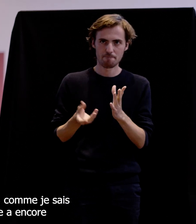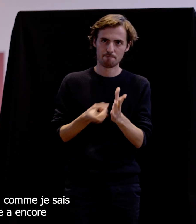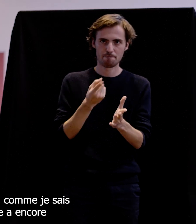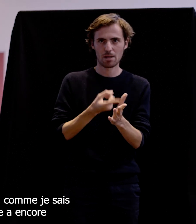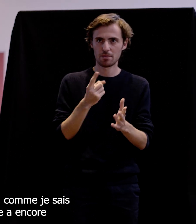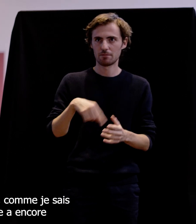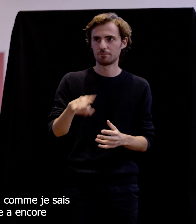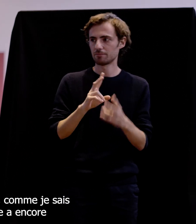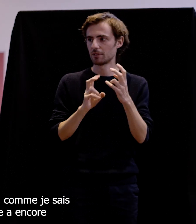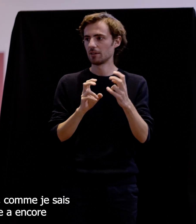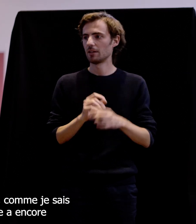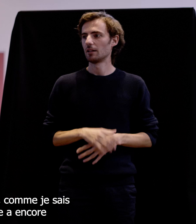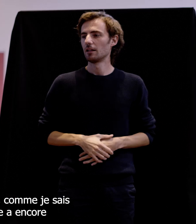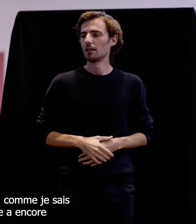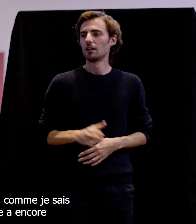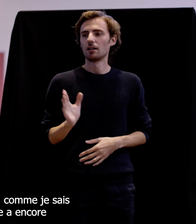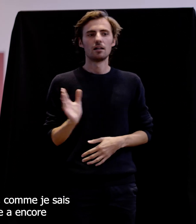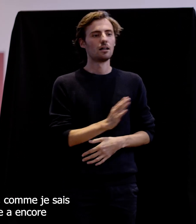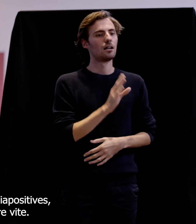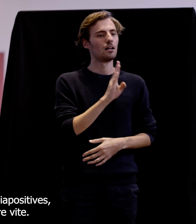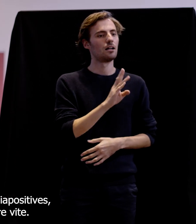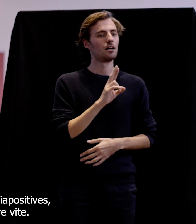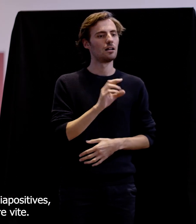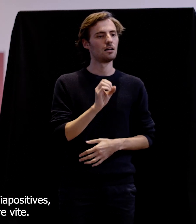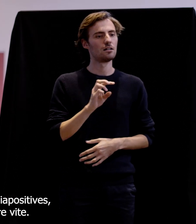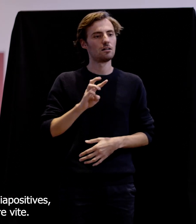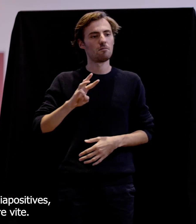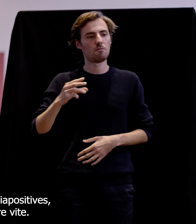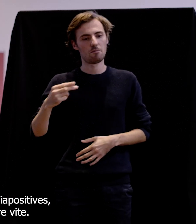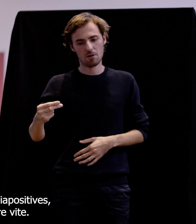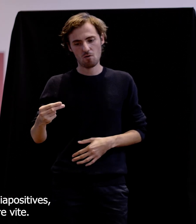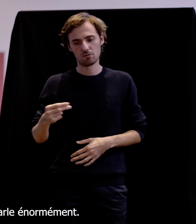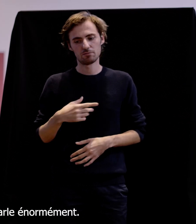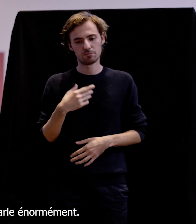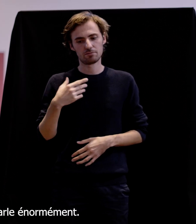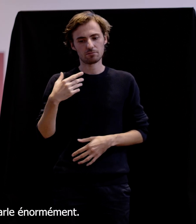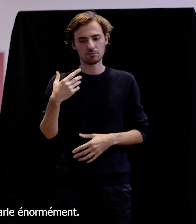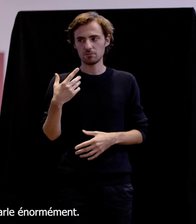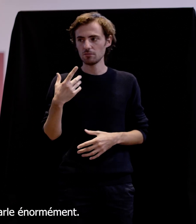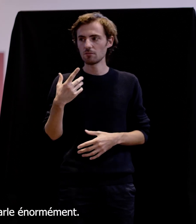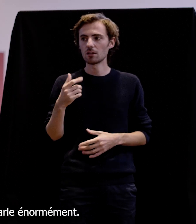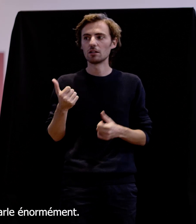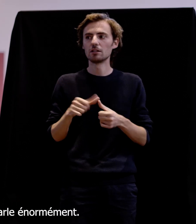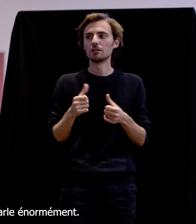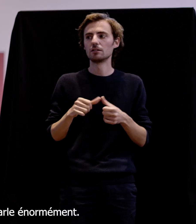Alors, David Brown, comme je sais que Véronique a encore beaucoup de transparence, je vais faire vite. Il va parler, mais il